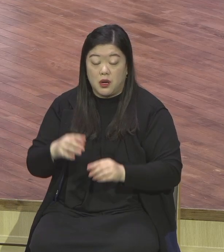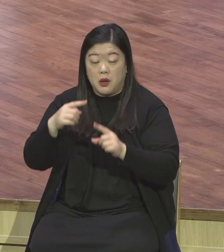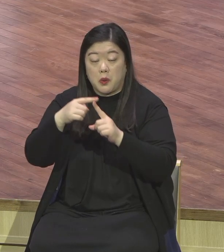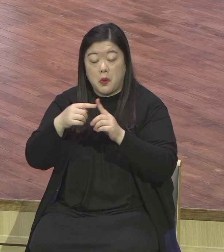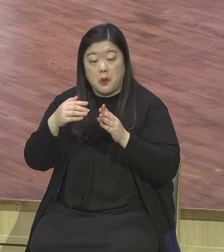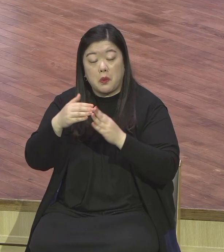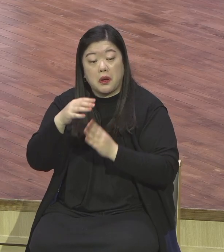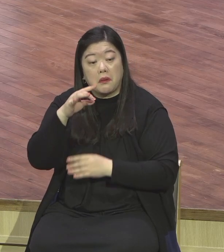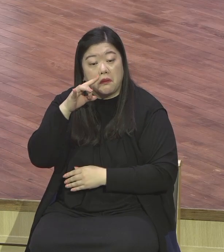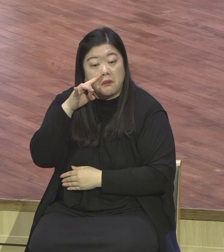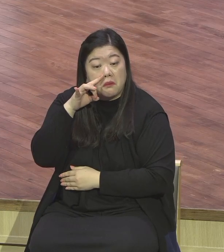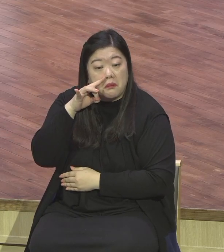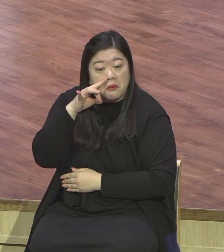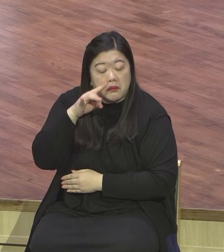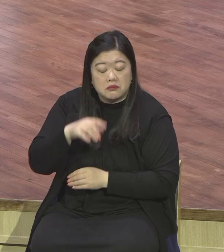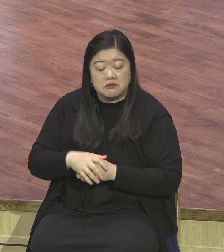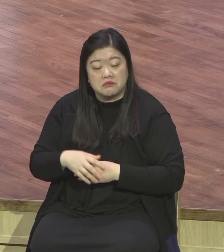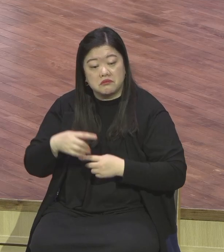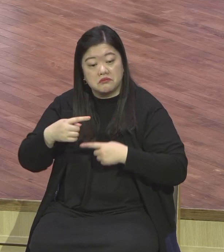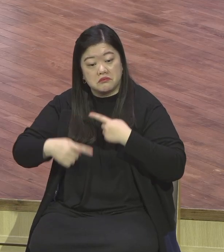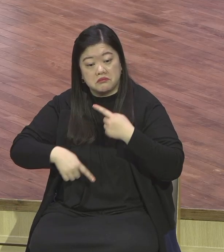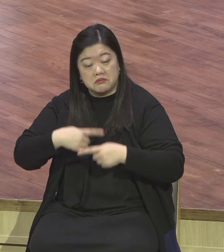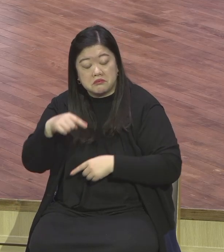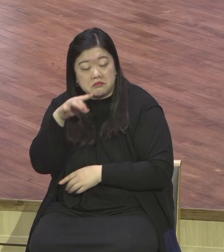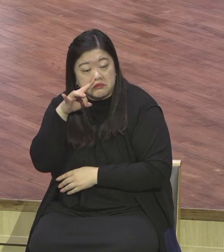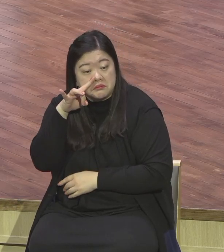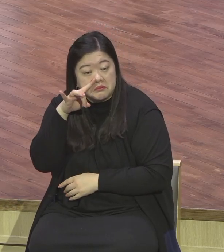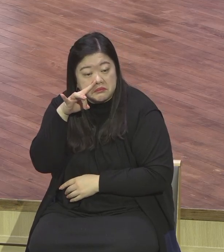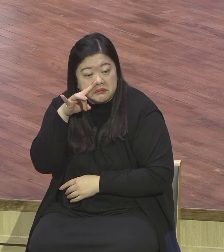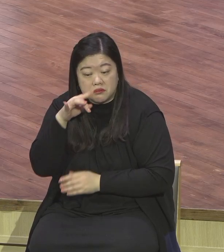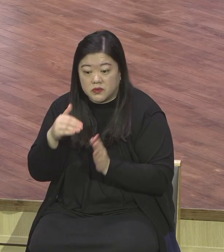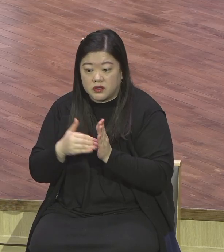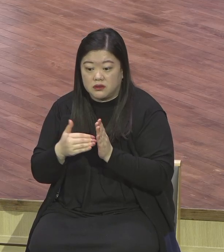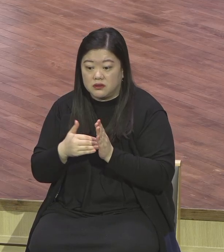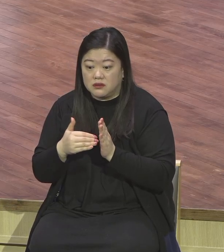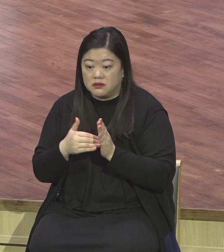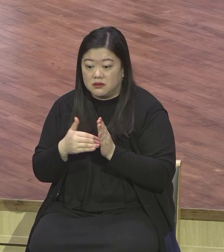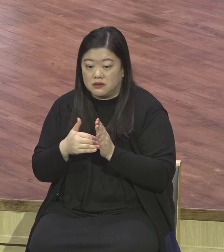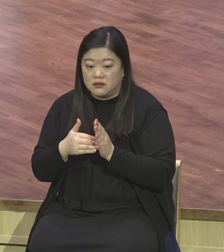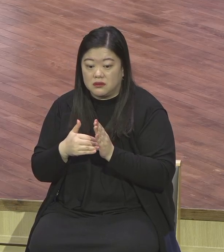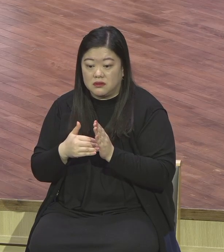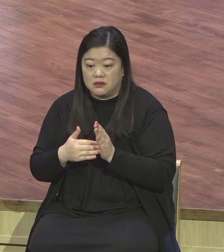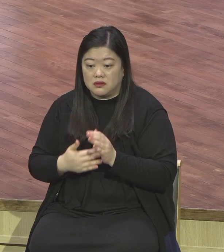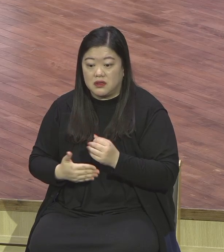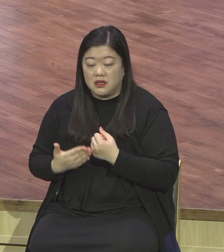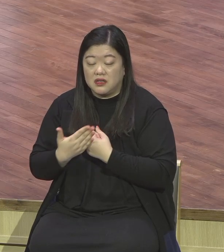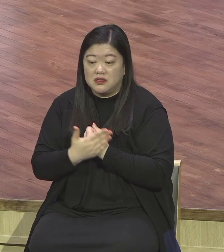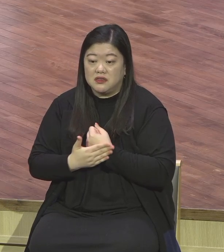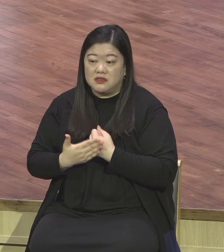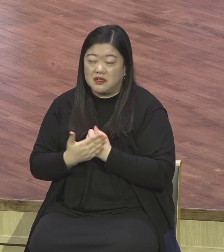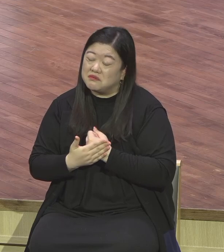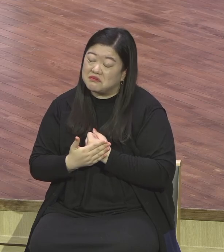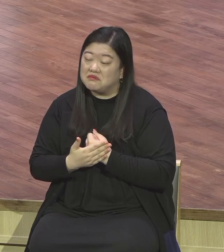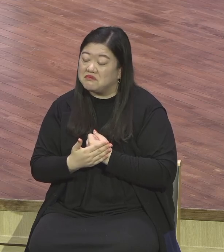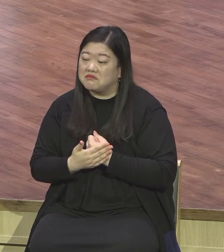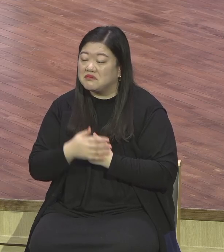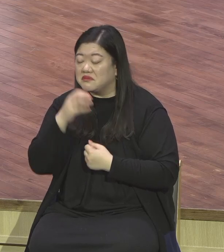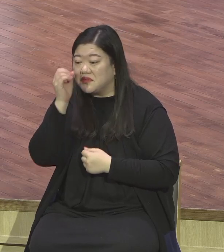교회 판단하러 나오도록 그리고 은행 하나도 못 받고 예배 슬피하고